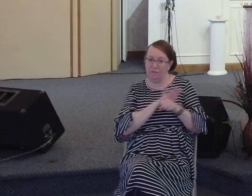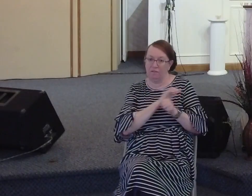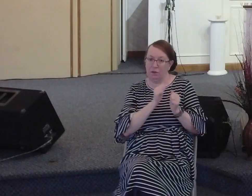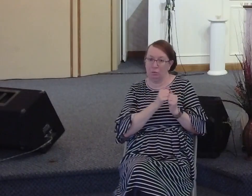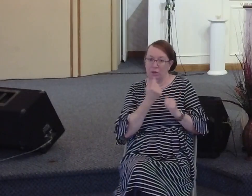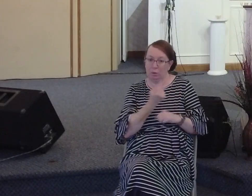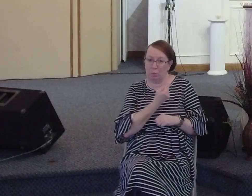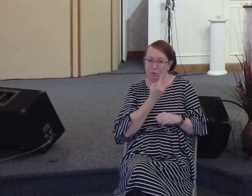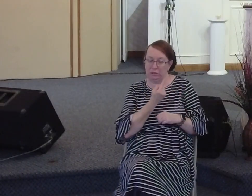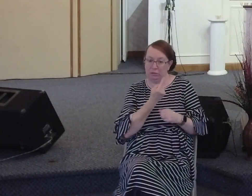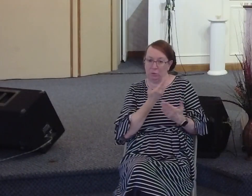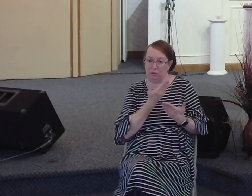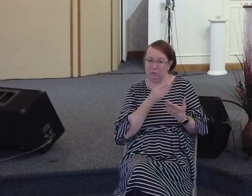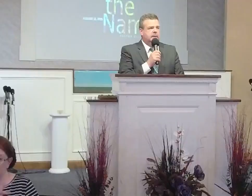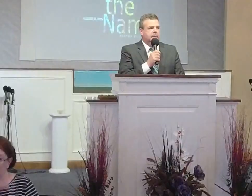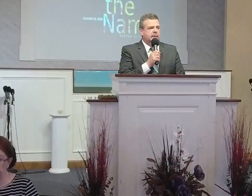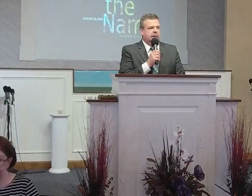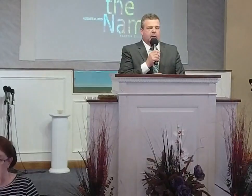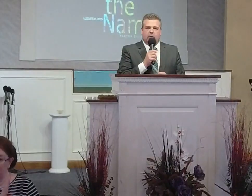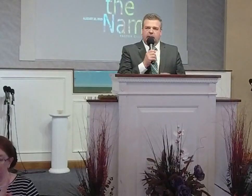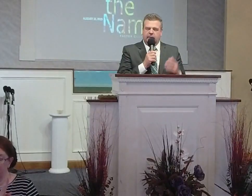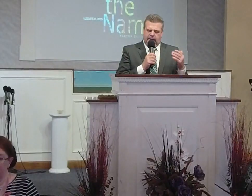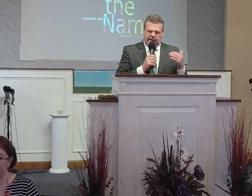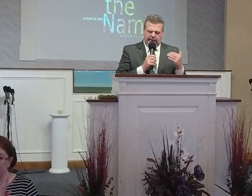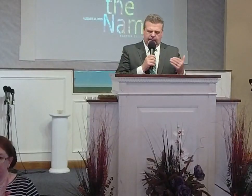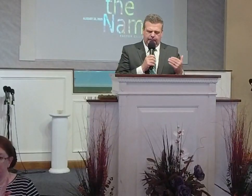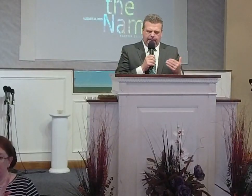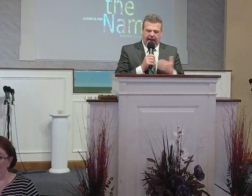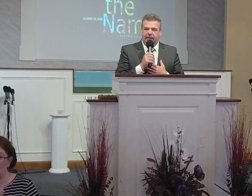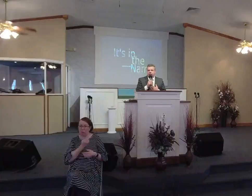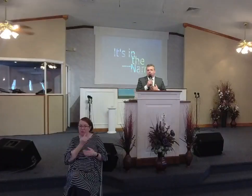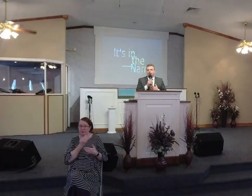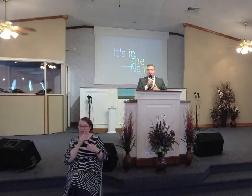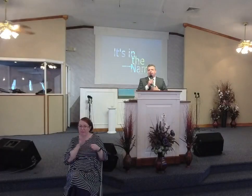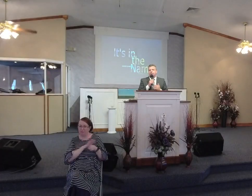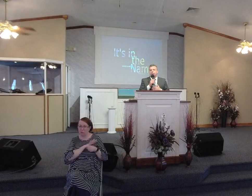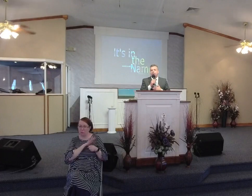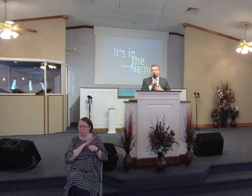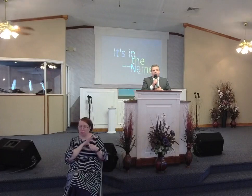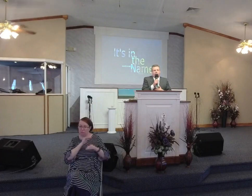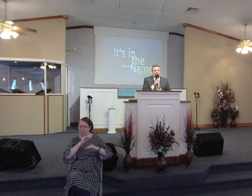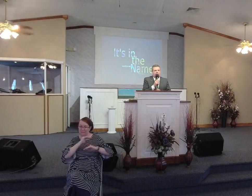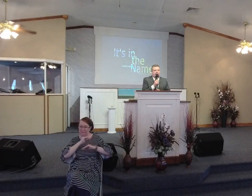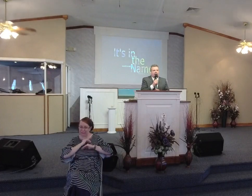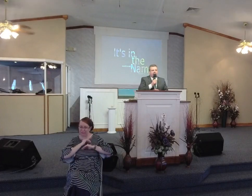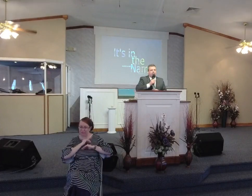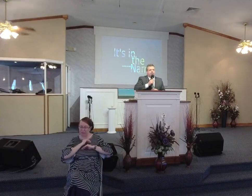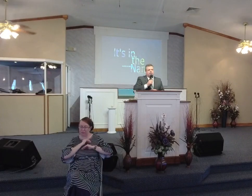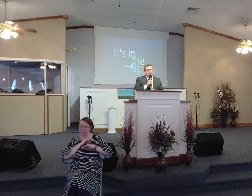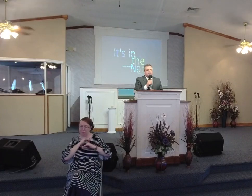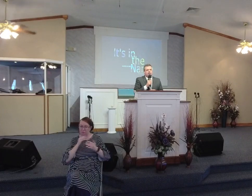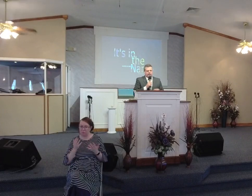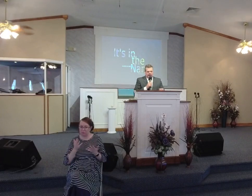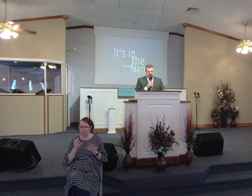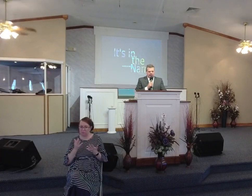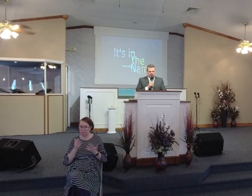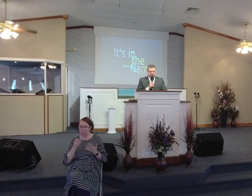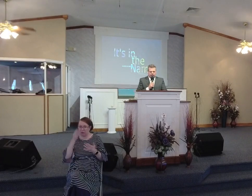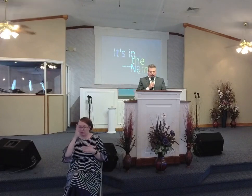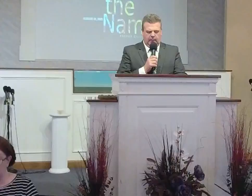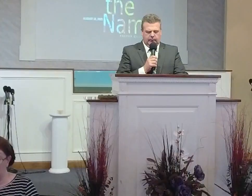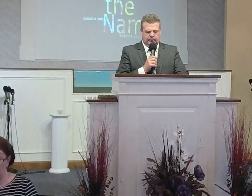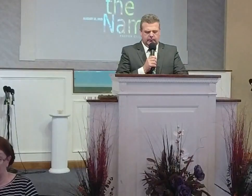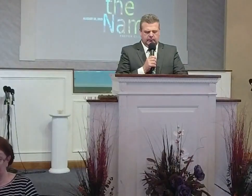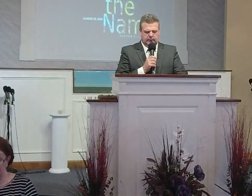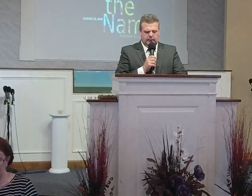un vacío dentro de ellos, que solo puede ser llenado por el Espíritu de Dios. Una parte de ellos que impulsaría a